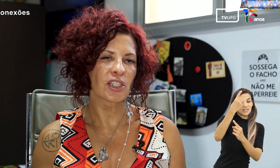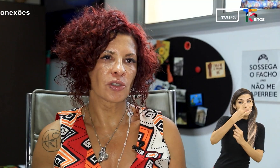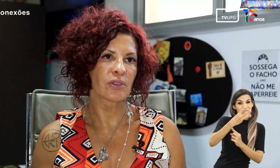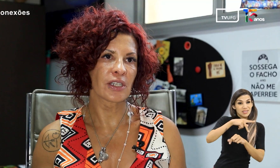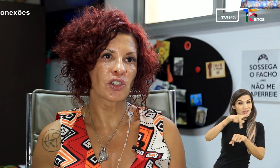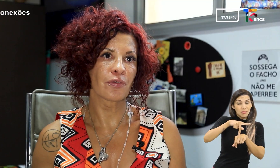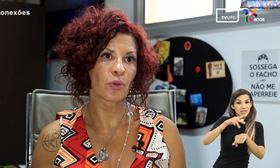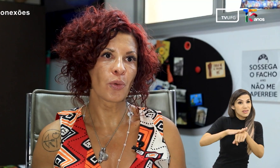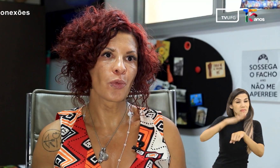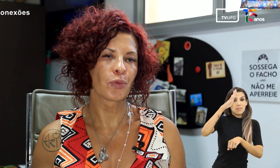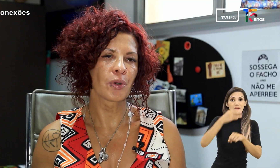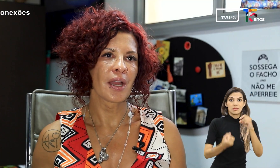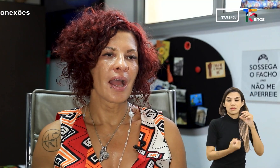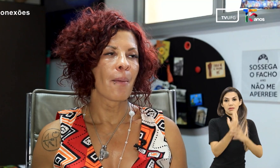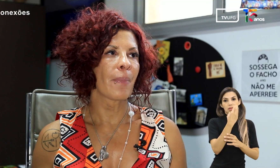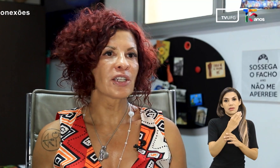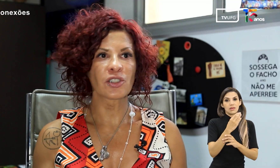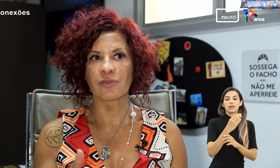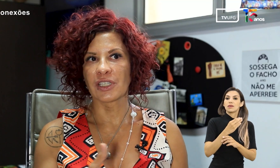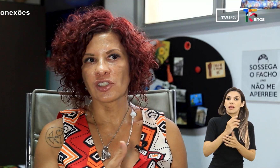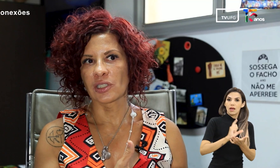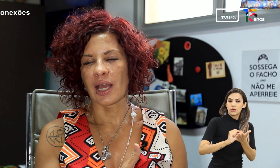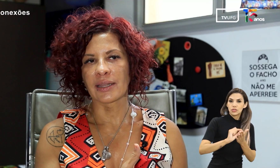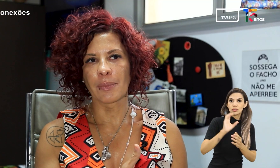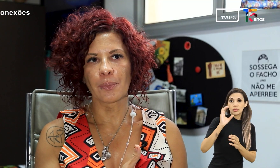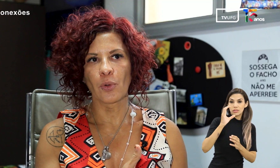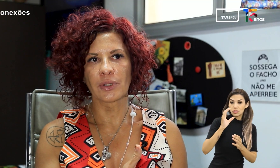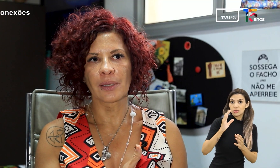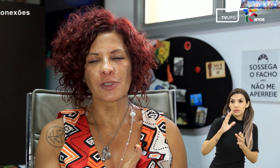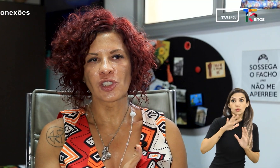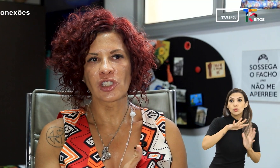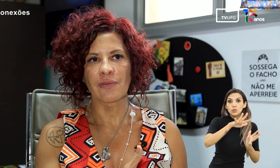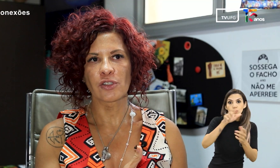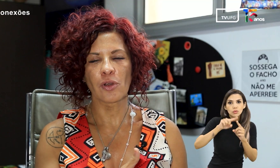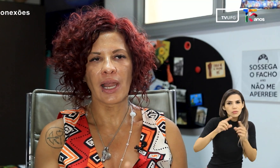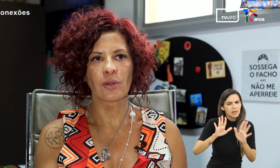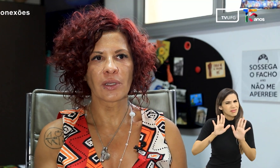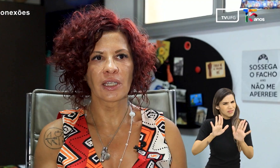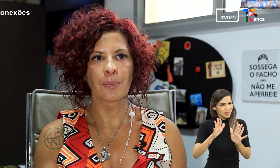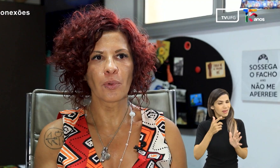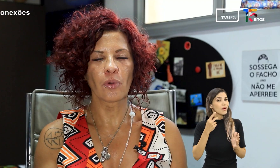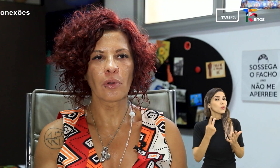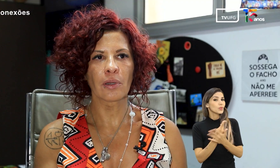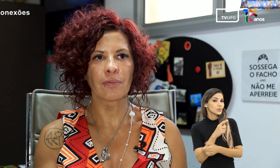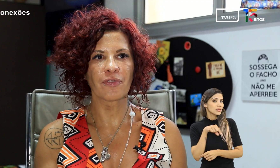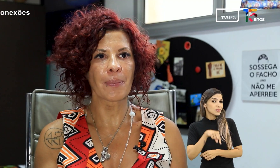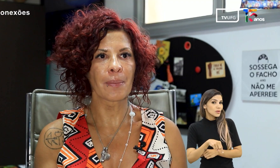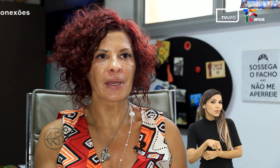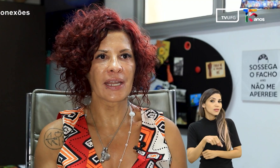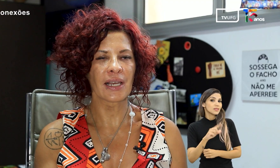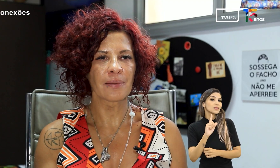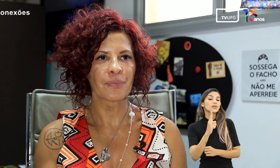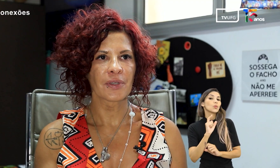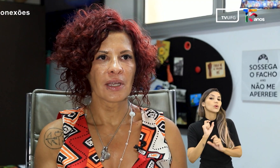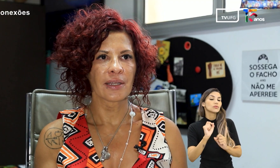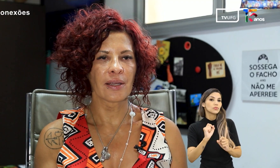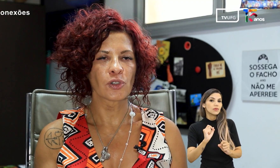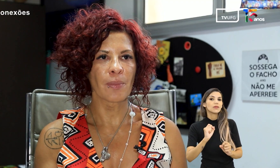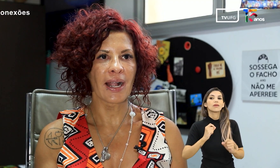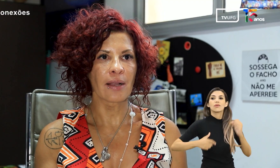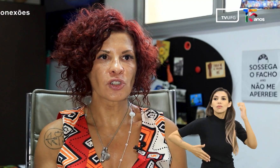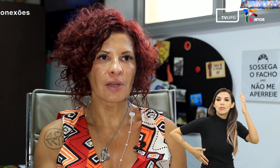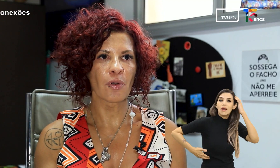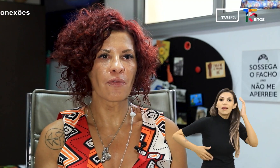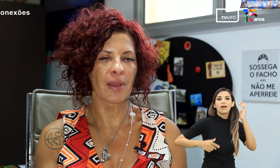produção de artigo científico no mundo. Mas veja, até bem pouco tempo a gente estava assolado aqui por febre amarela, né?